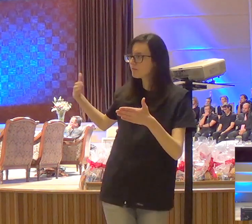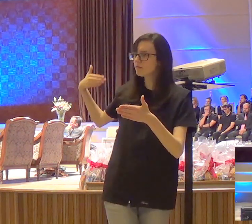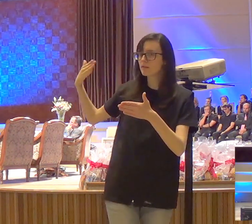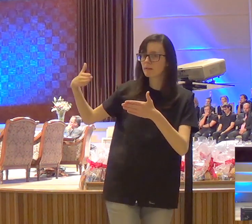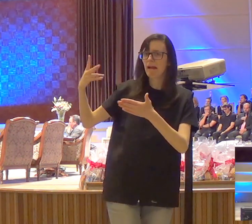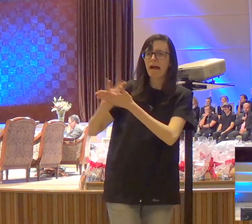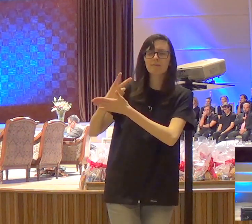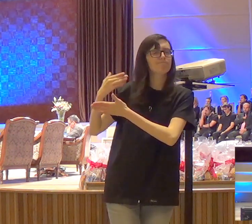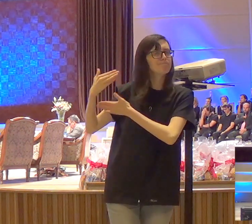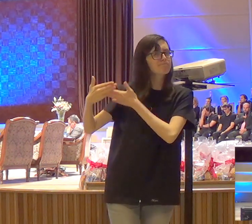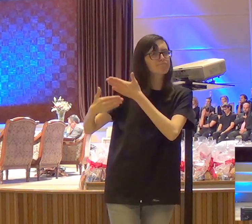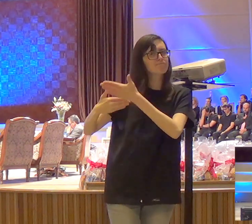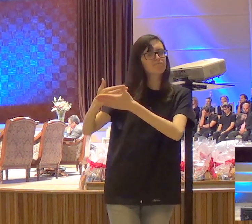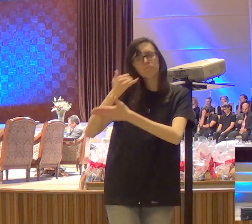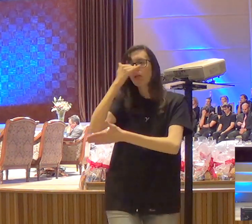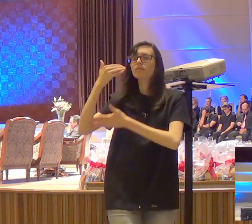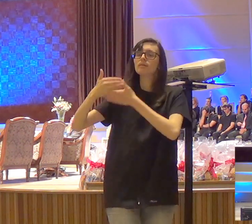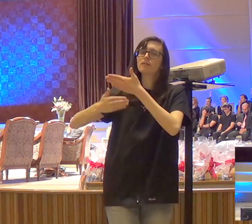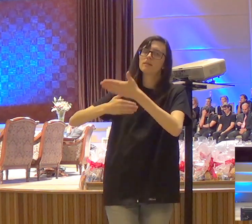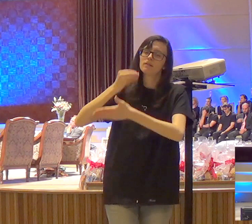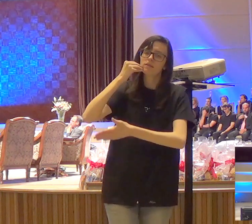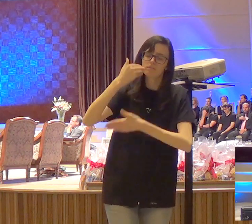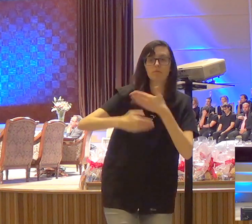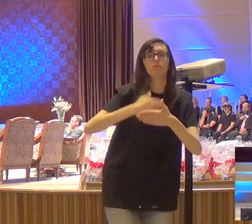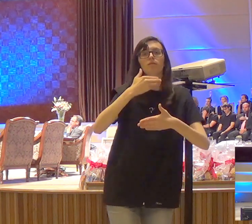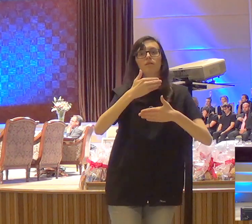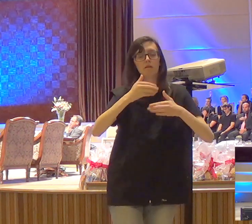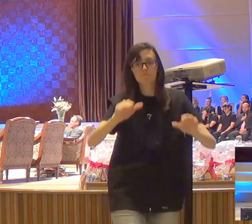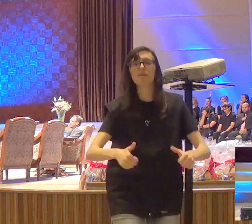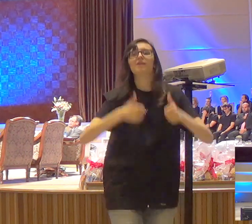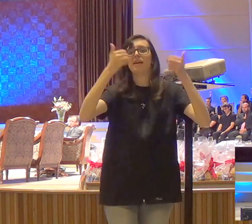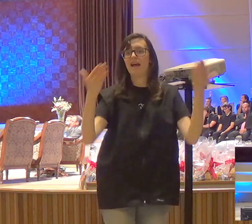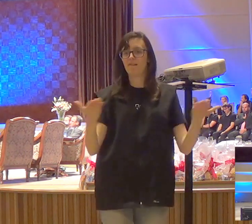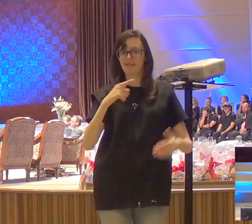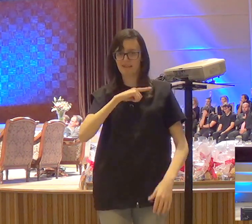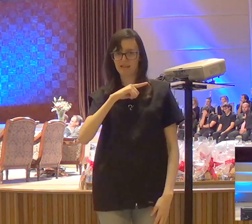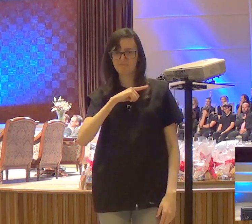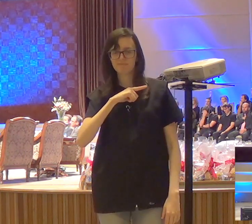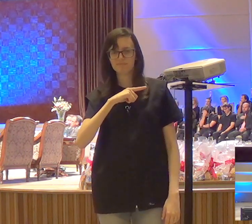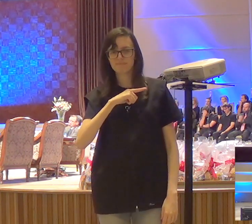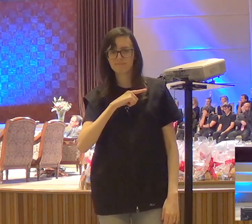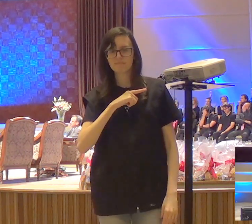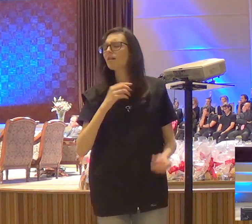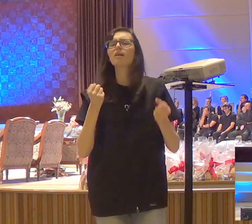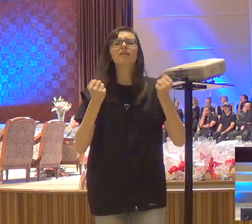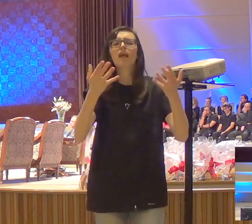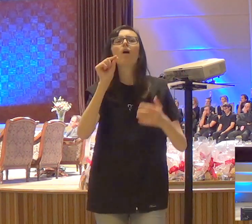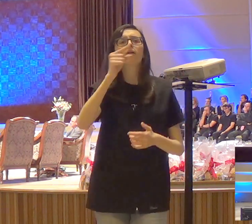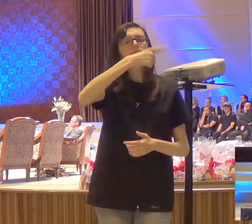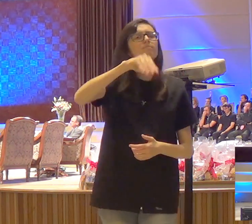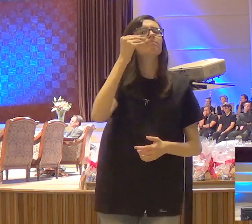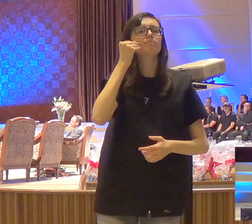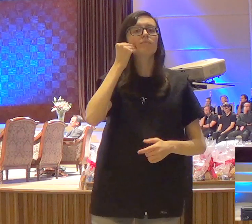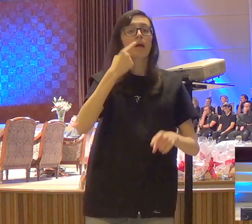fazendo, de alguma maneira, é uma segunda chance para ela também. To give second chances to other people. Para oferecer segunda